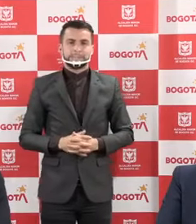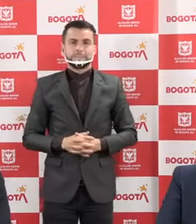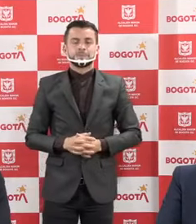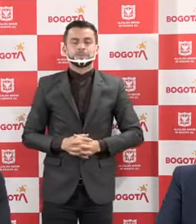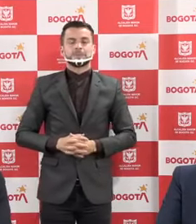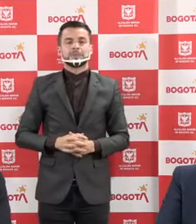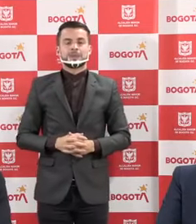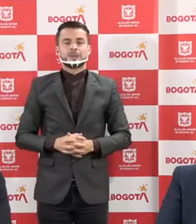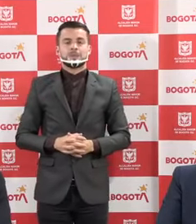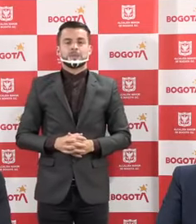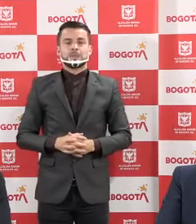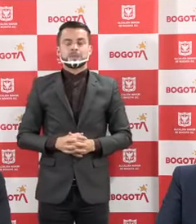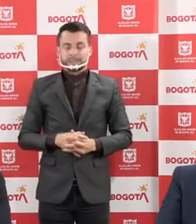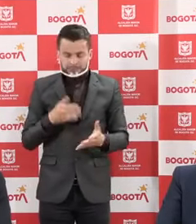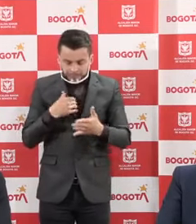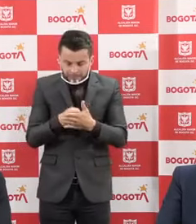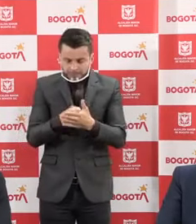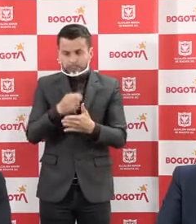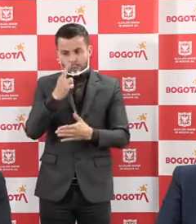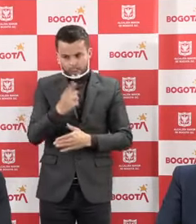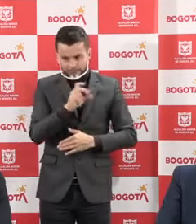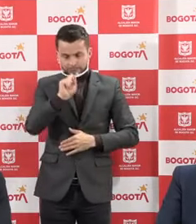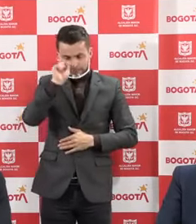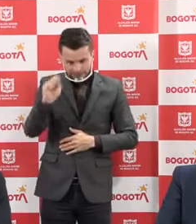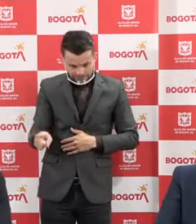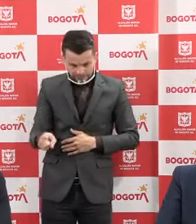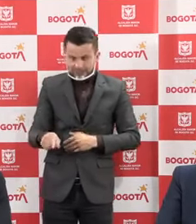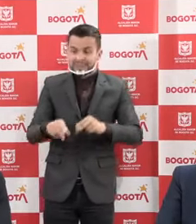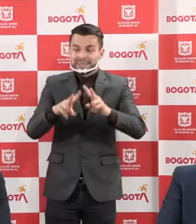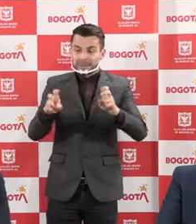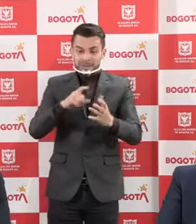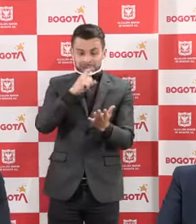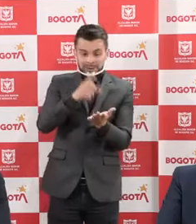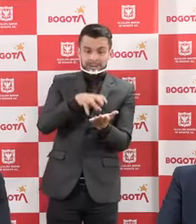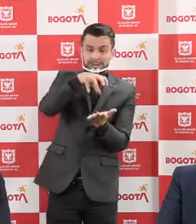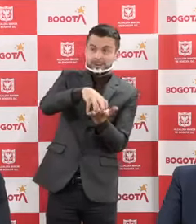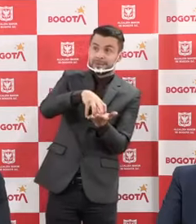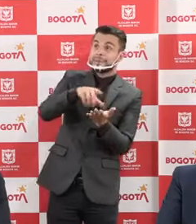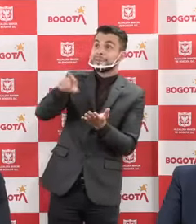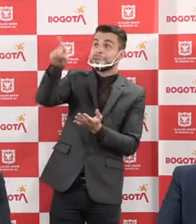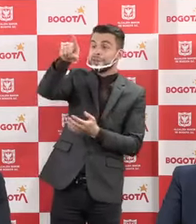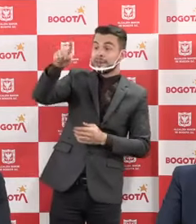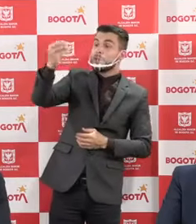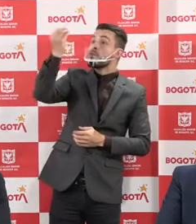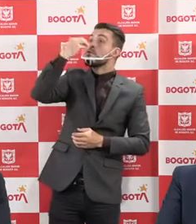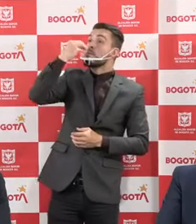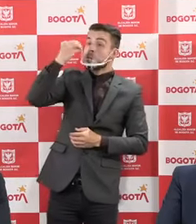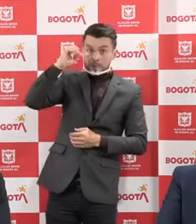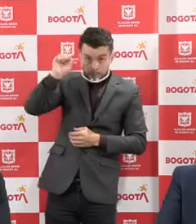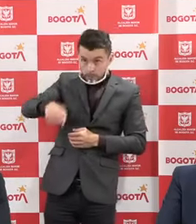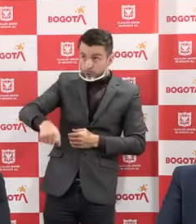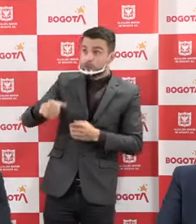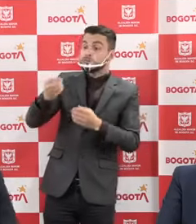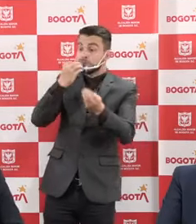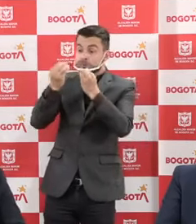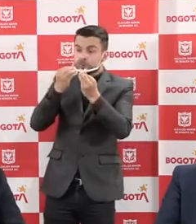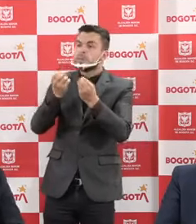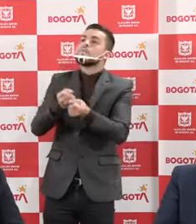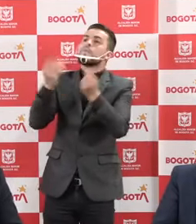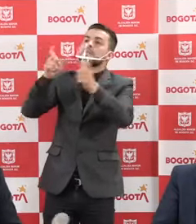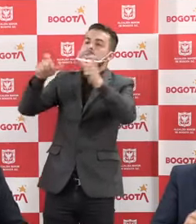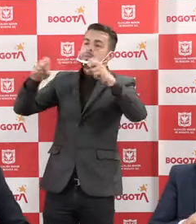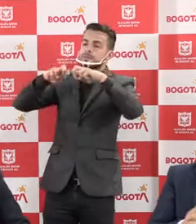nos insisten en hacer la aclaración si las plazoletas de comida en los centros comerciales pueden funcionar y cuál es el aforo